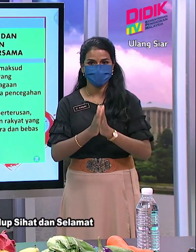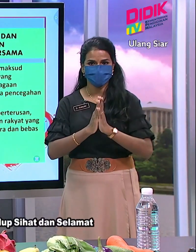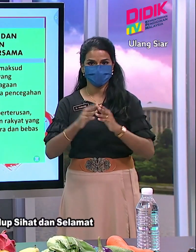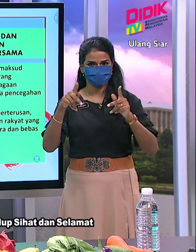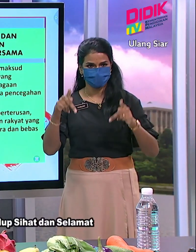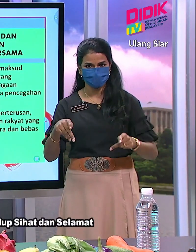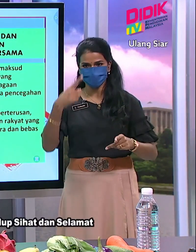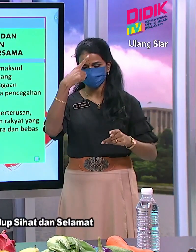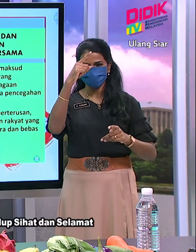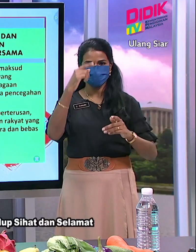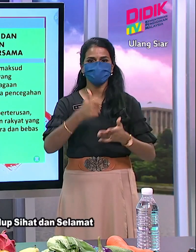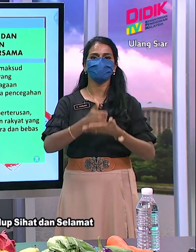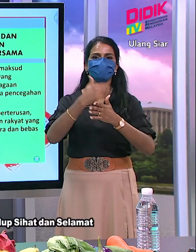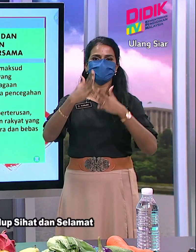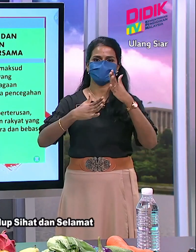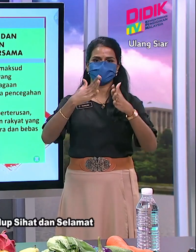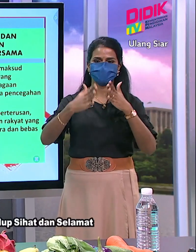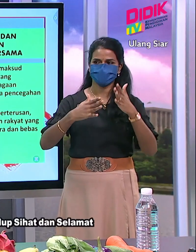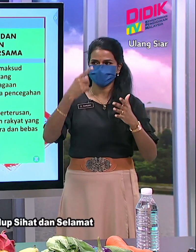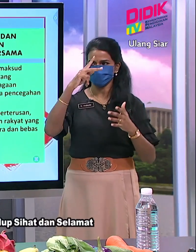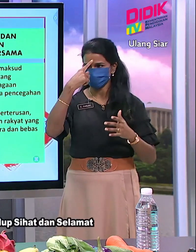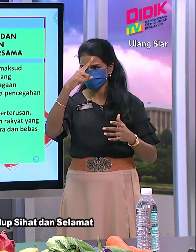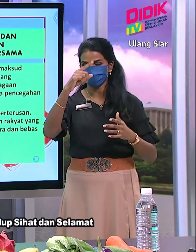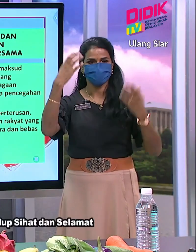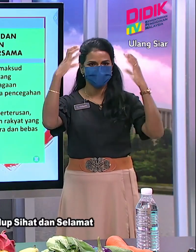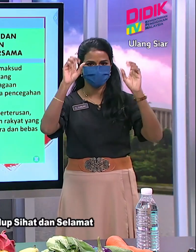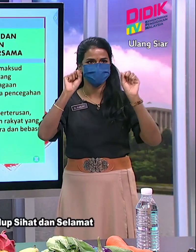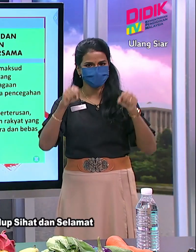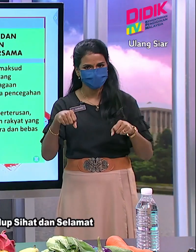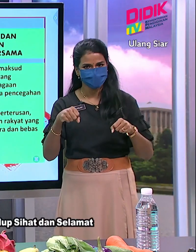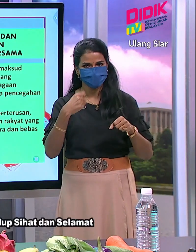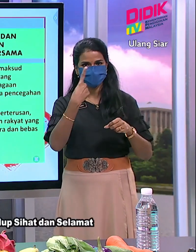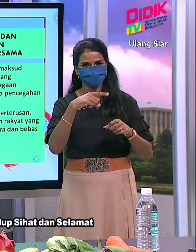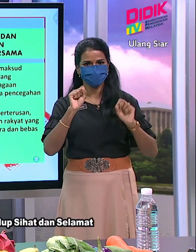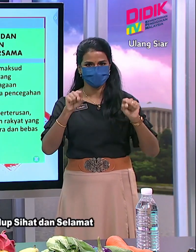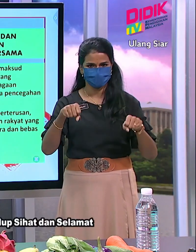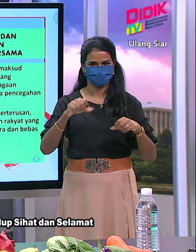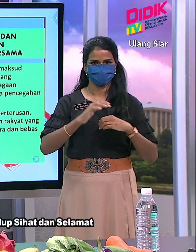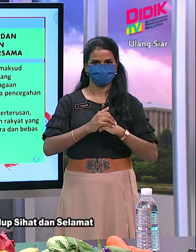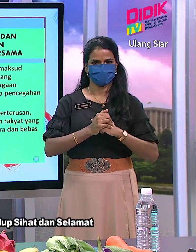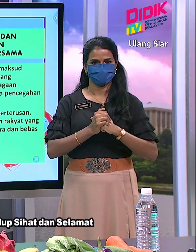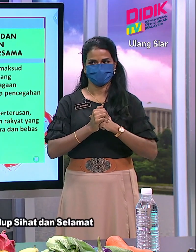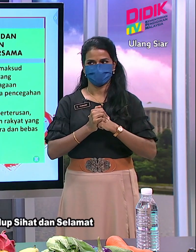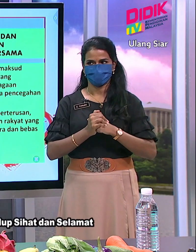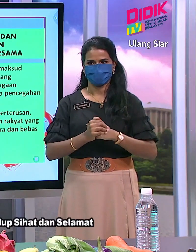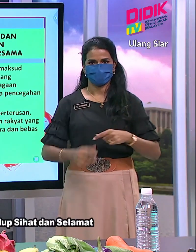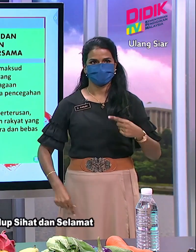minta pelajar untuk tolong isyaratkan untuk cikgu. Boleh? Oh, siapa boleh? Tanya cikgu.